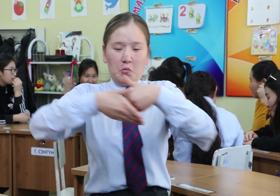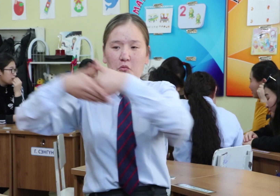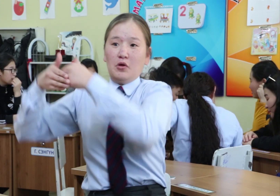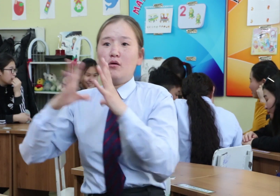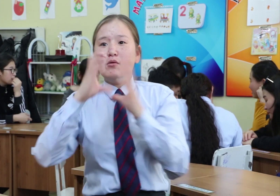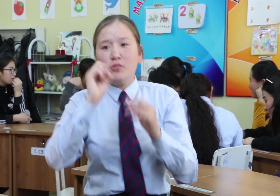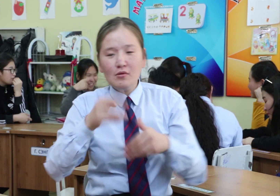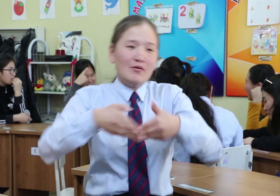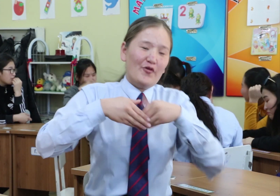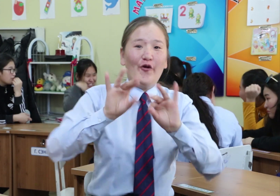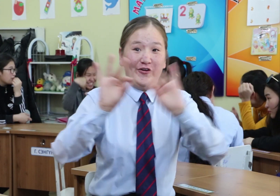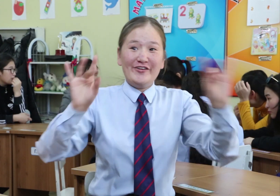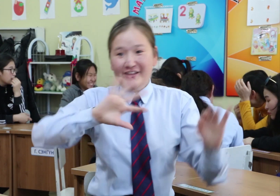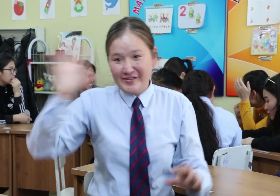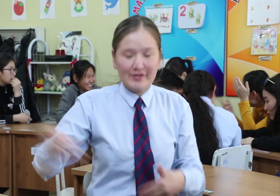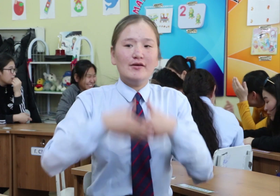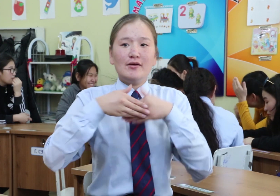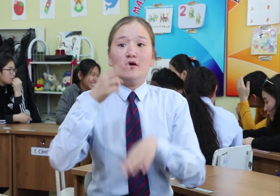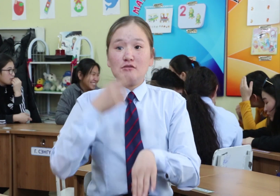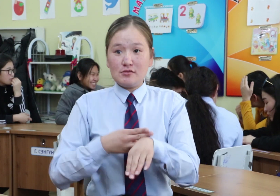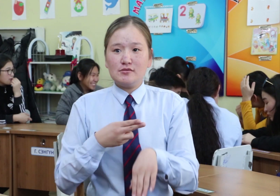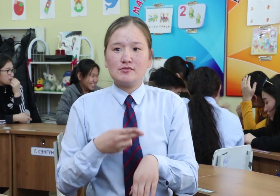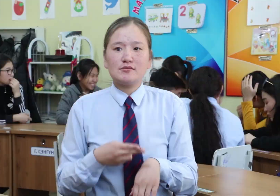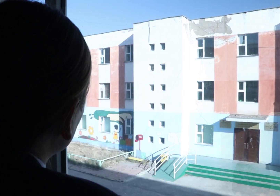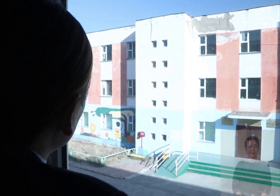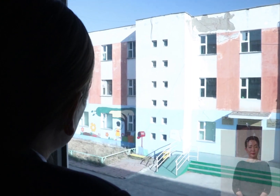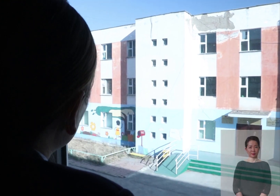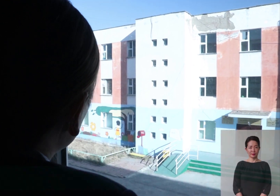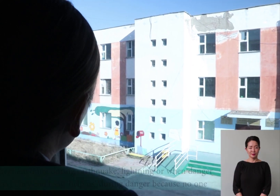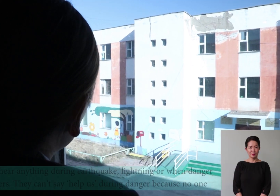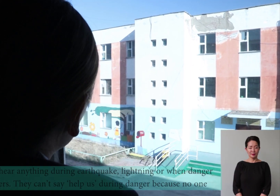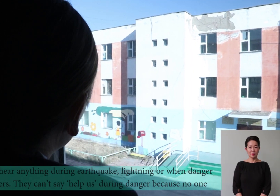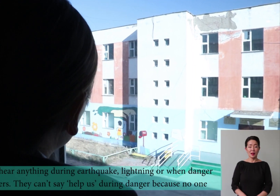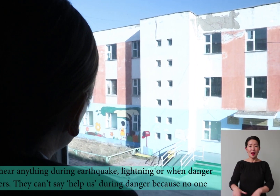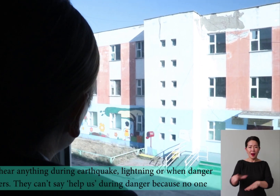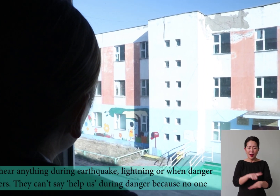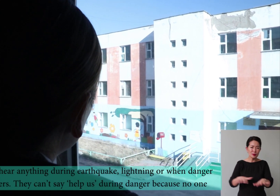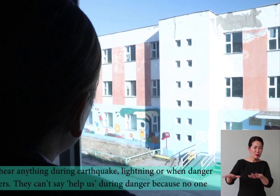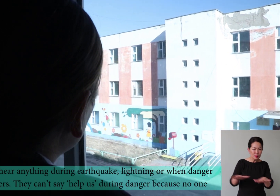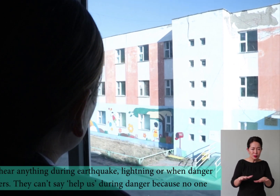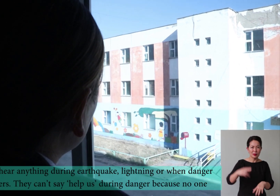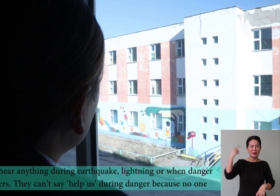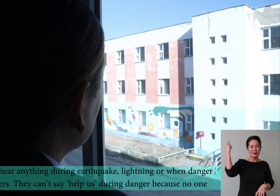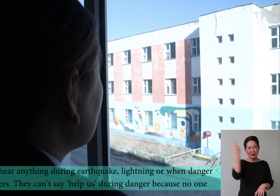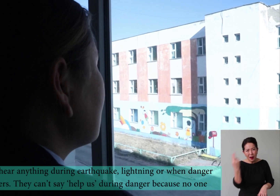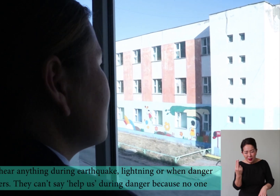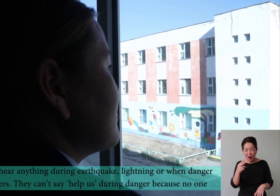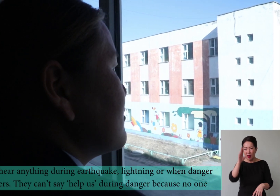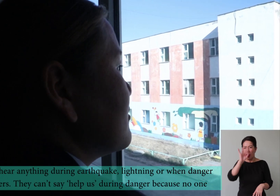байгаа юм бэ гэж ингээд явсан. Тэгэхдээ айгүй олон газар дүр бид ингээд дэмжижсэн. Газар хөдөлж цахилгаан захиж аюулын харанхад илтгэд